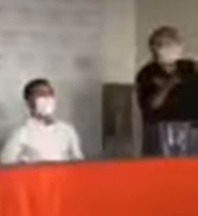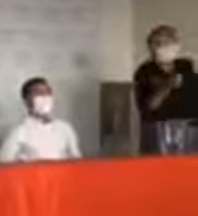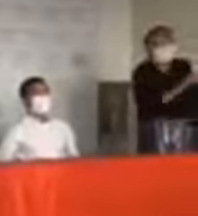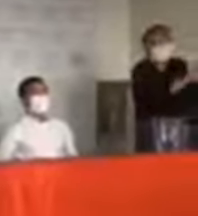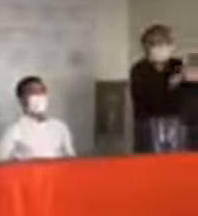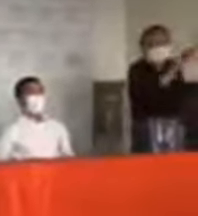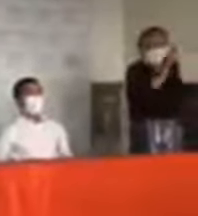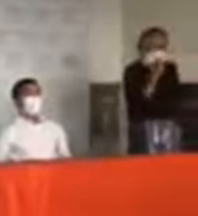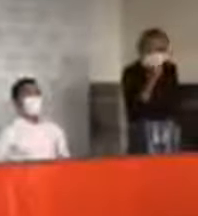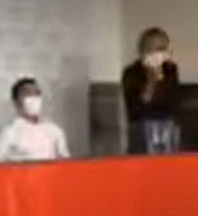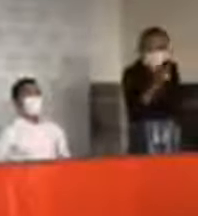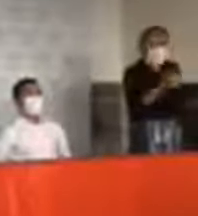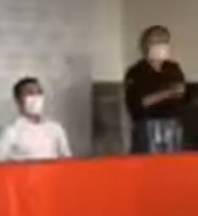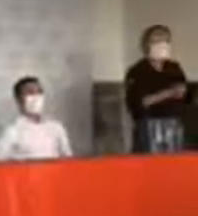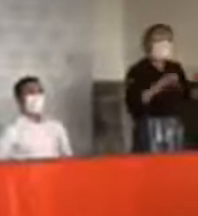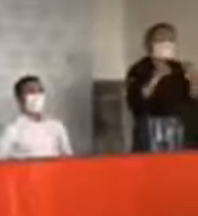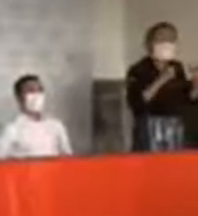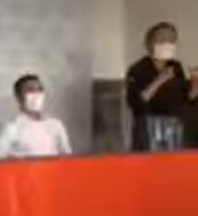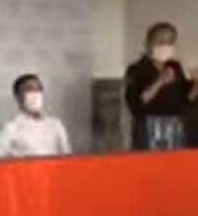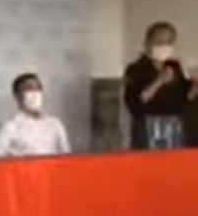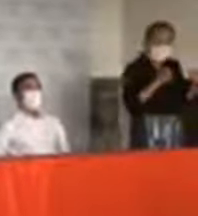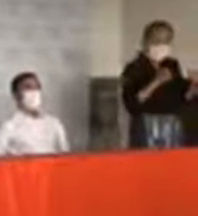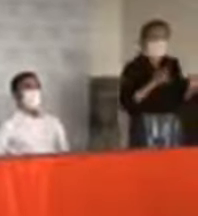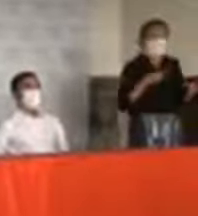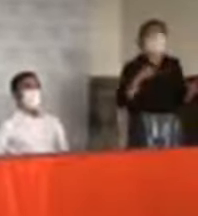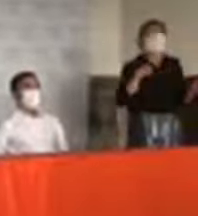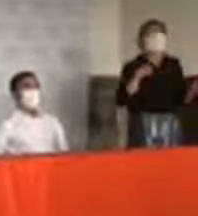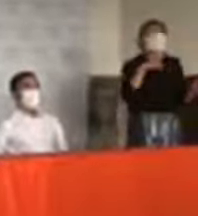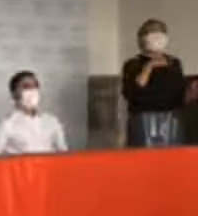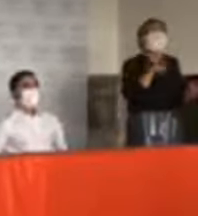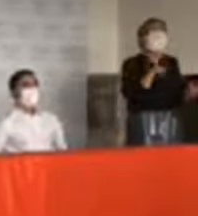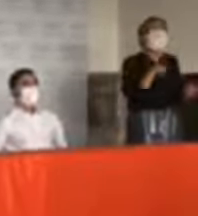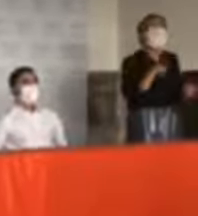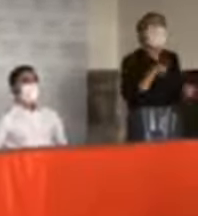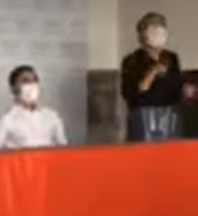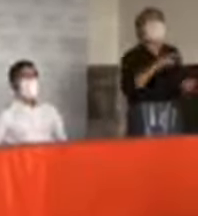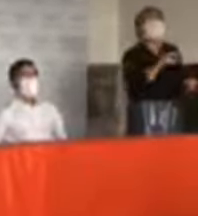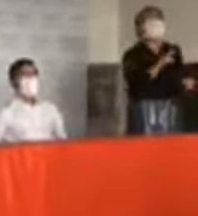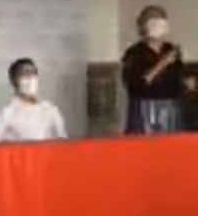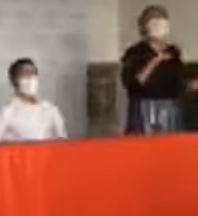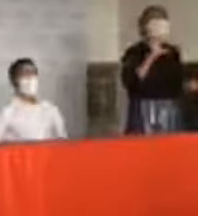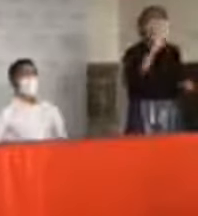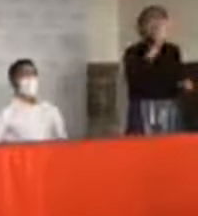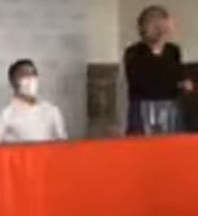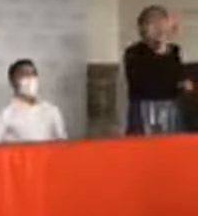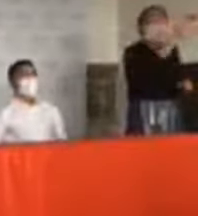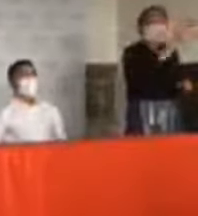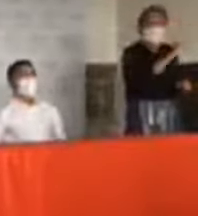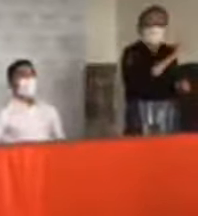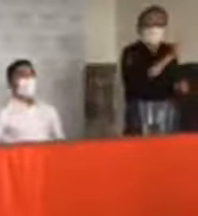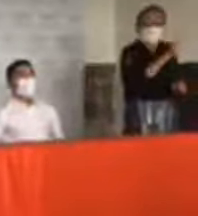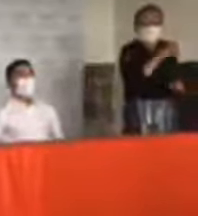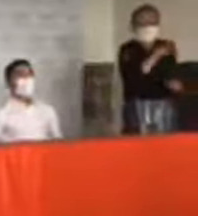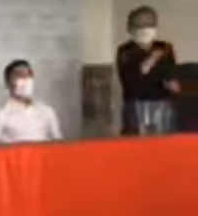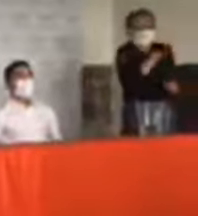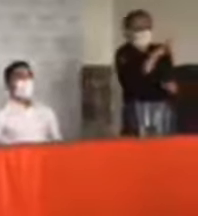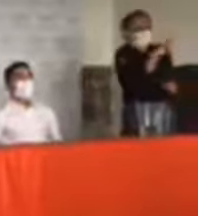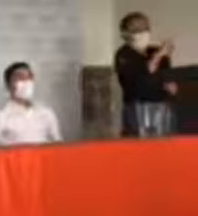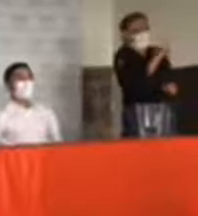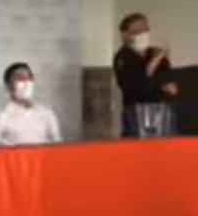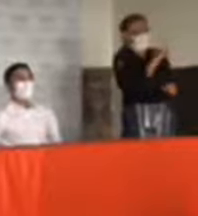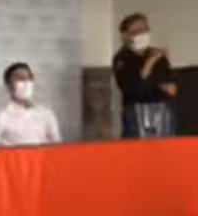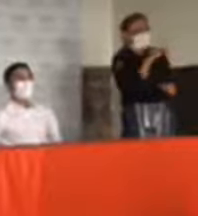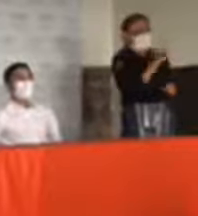De ustedes depende el poder que es alcanzable. Es el poder de la gente y no de una sola